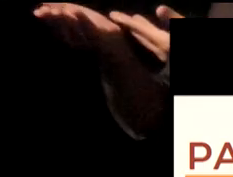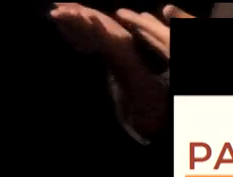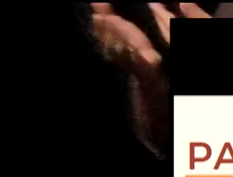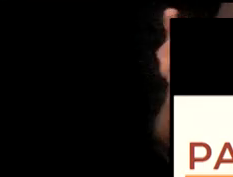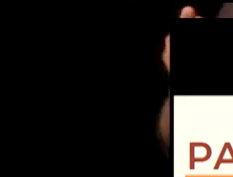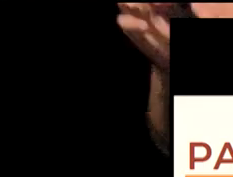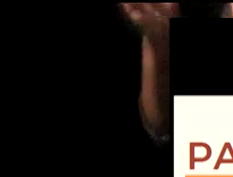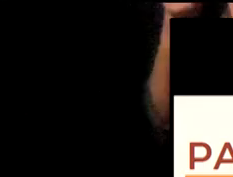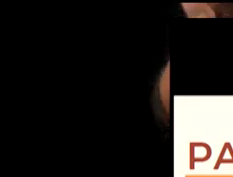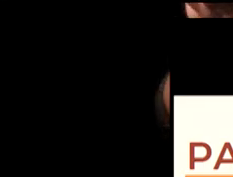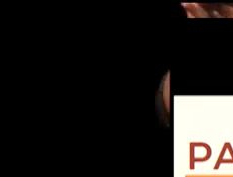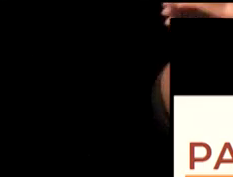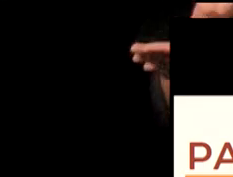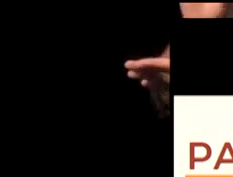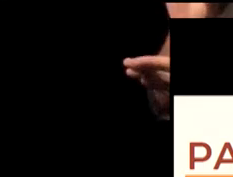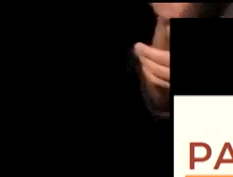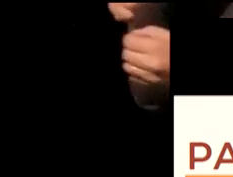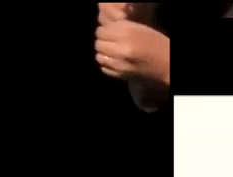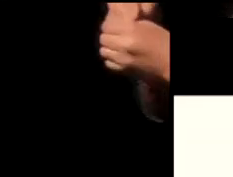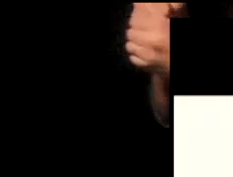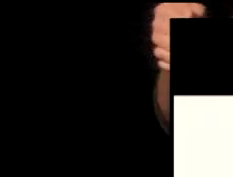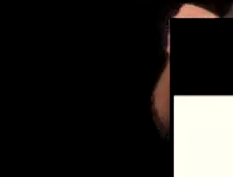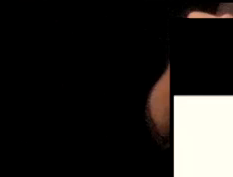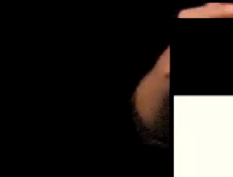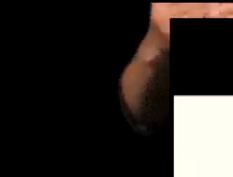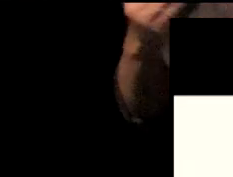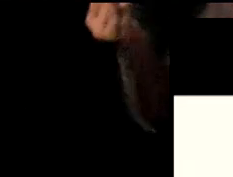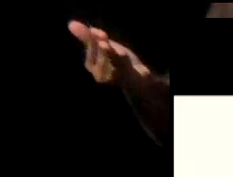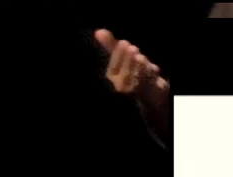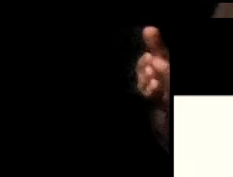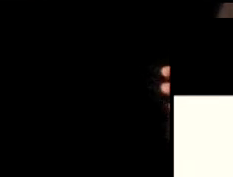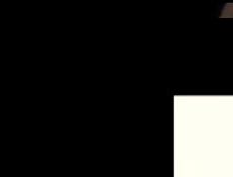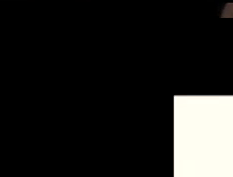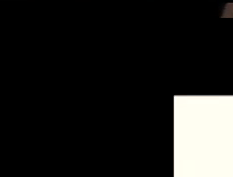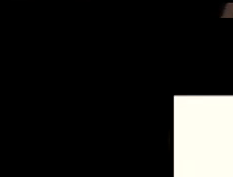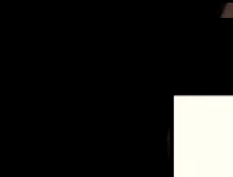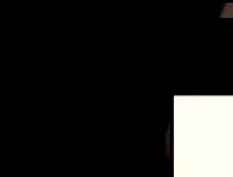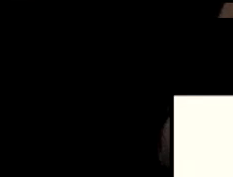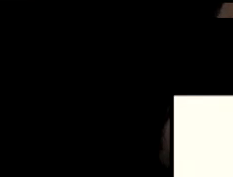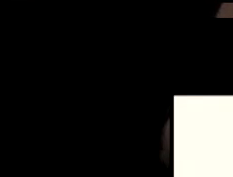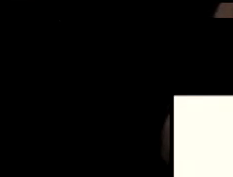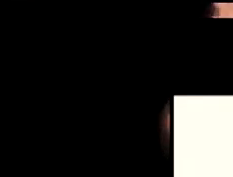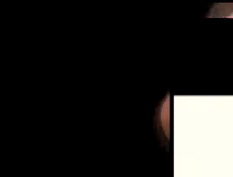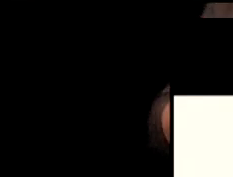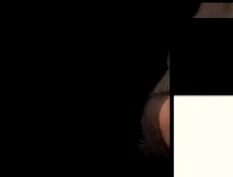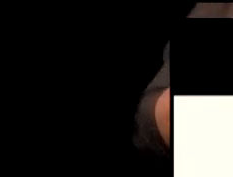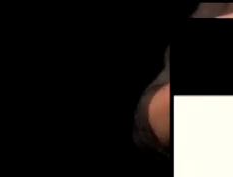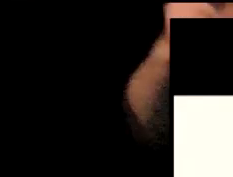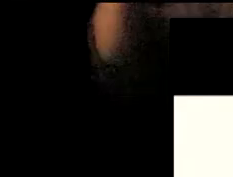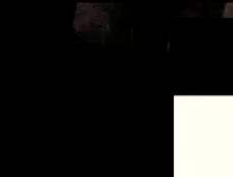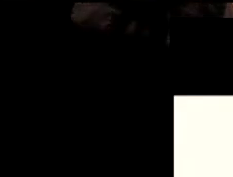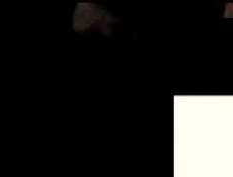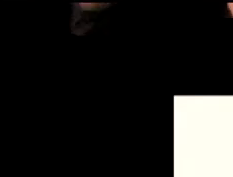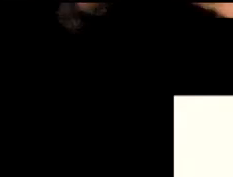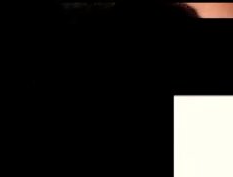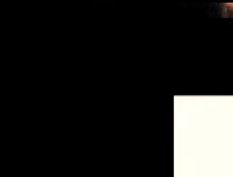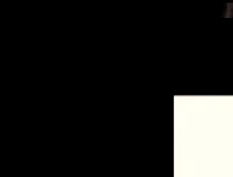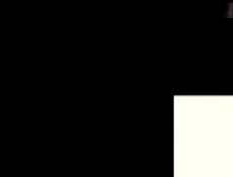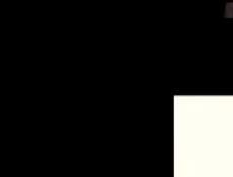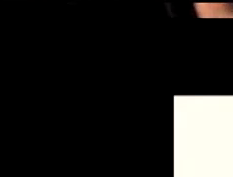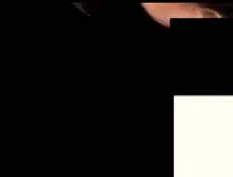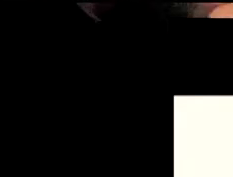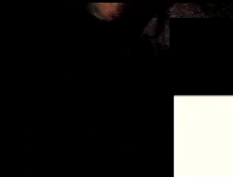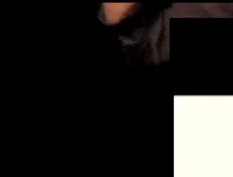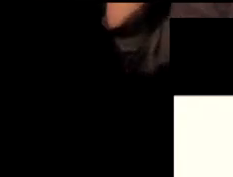né da realidade de cada município enfim é isso que eu trouxe agradeço a todas